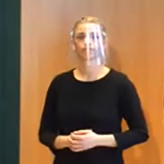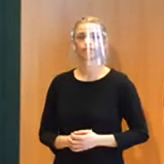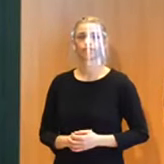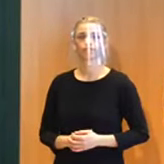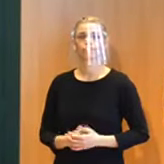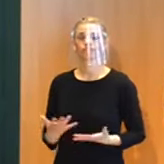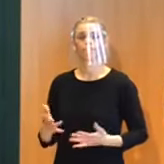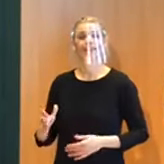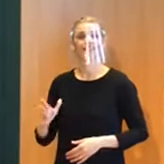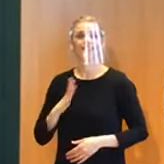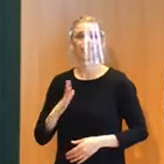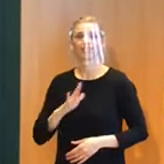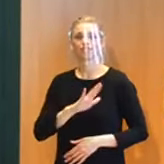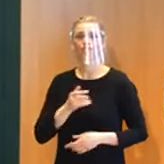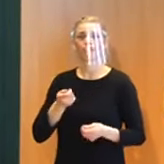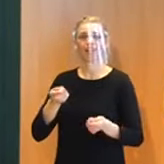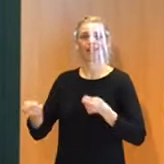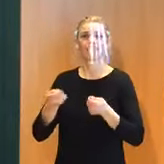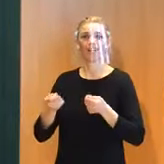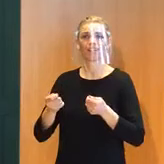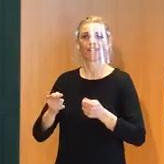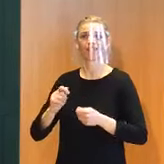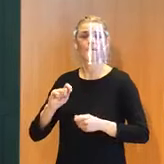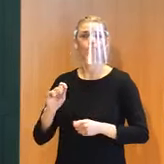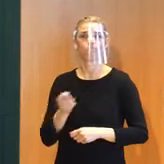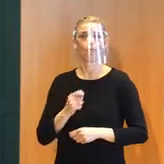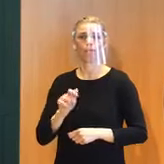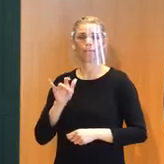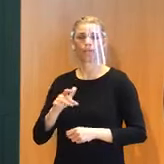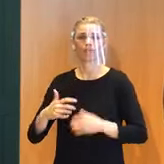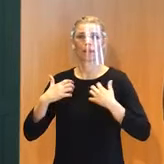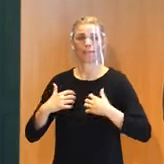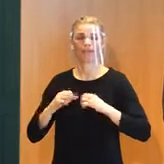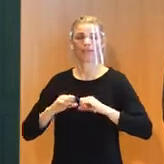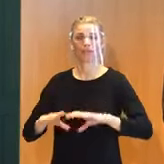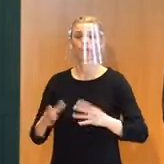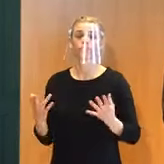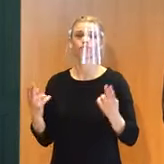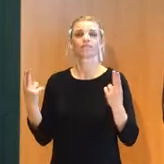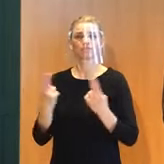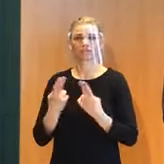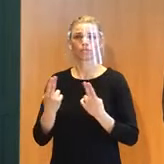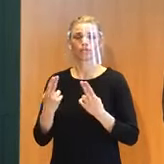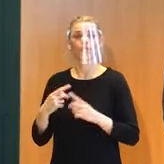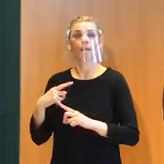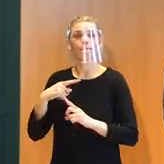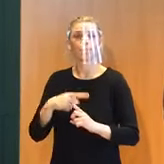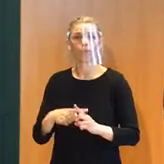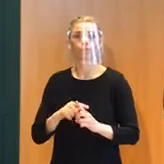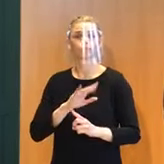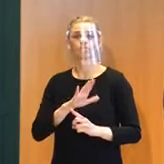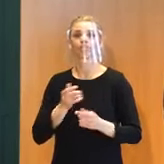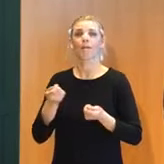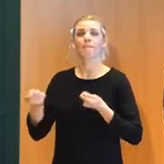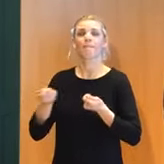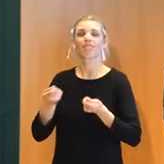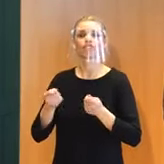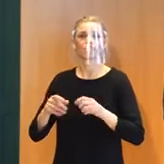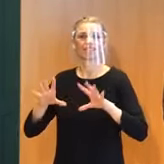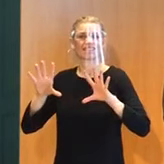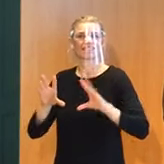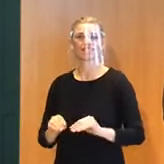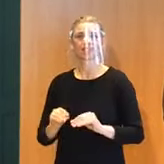a katastrofálne riadeným bojom proti pandémii, samozrejme vrátane manažerských zlyhaní jeho